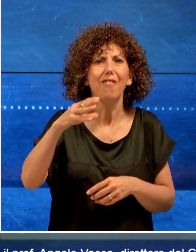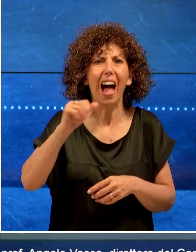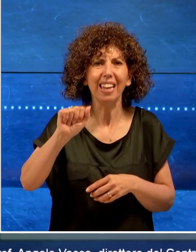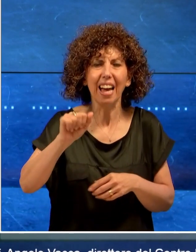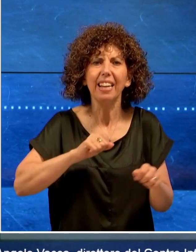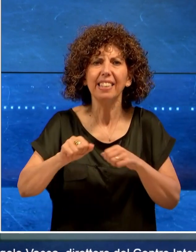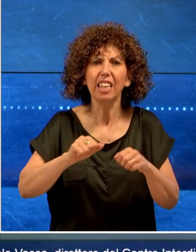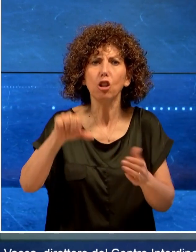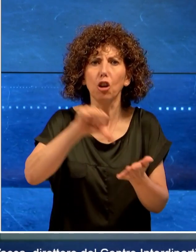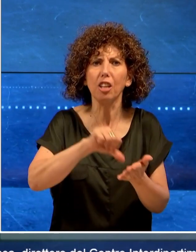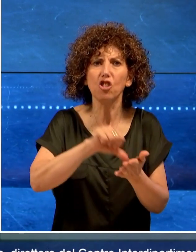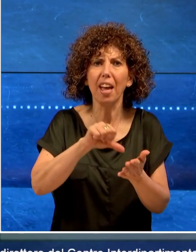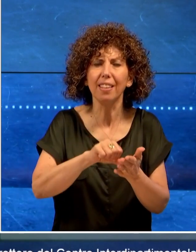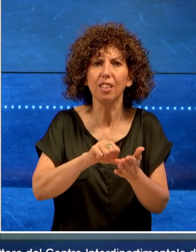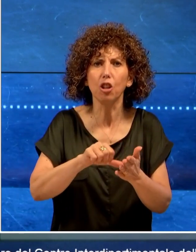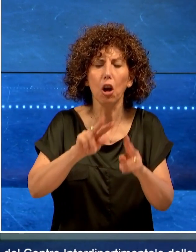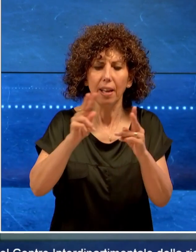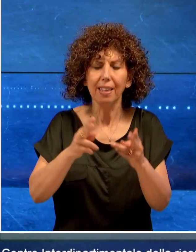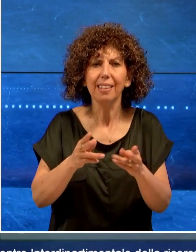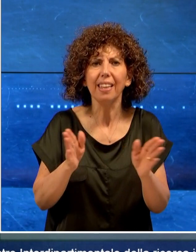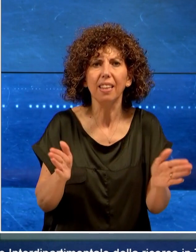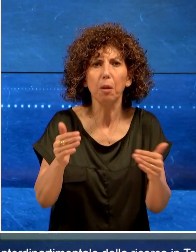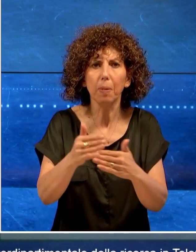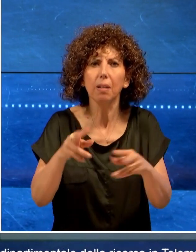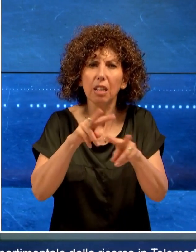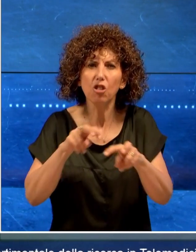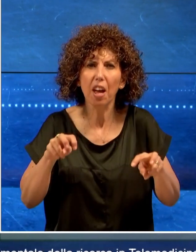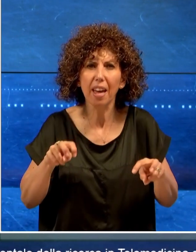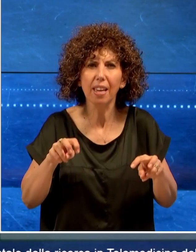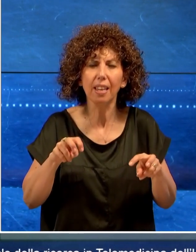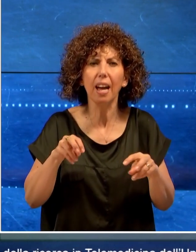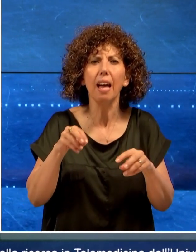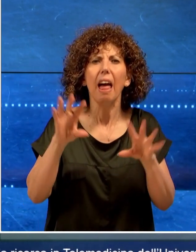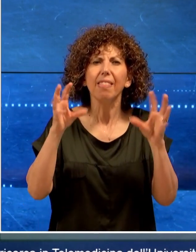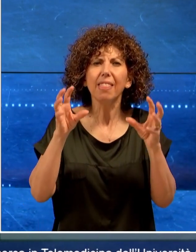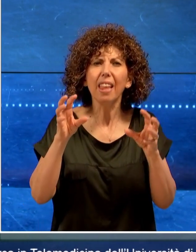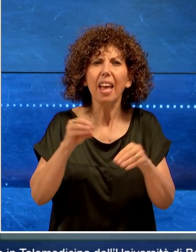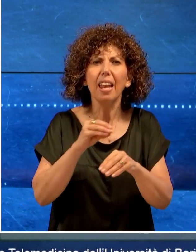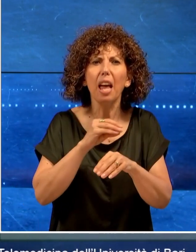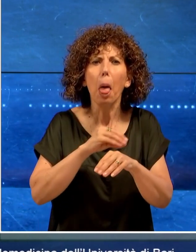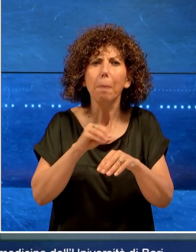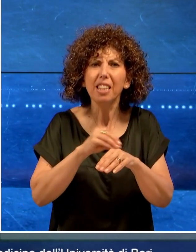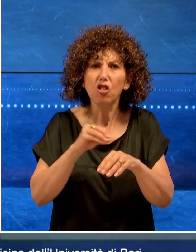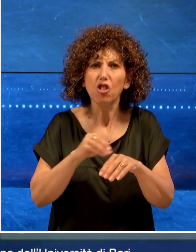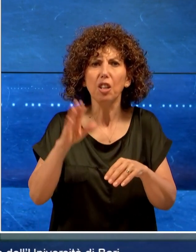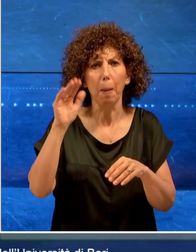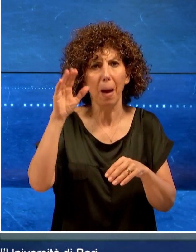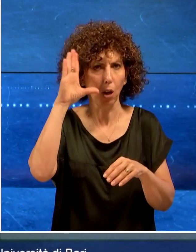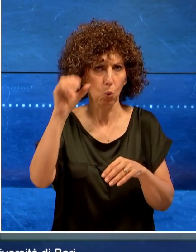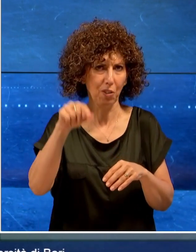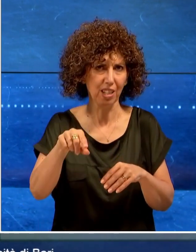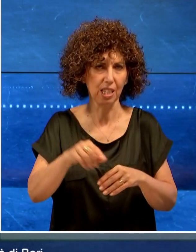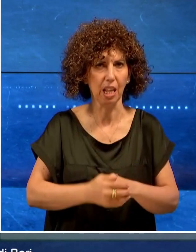centro interdipartimentale della ricerca in telemedicina dell'università di Bari